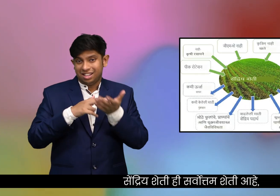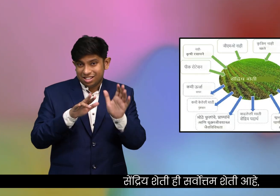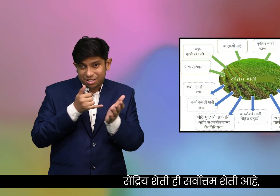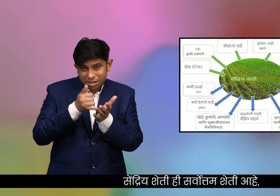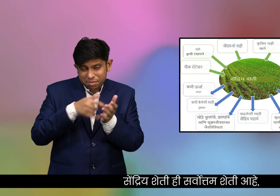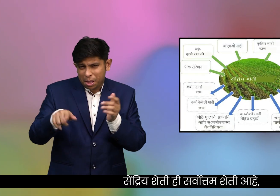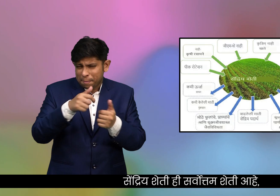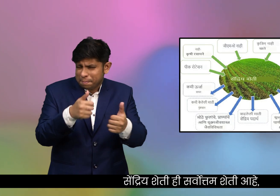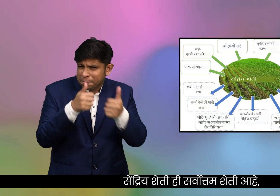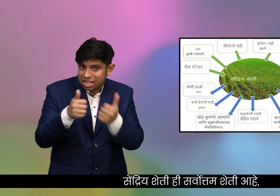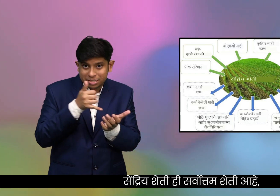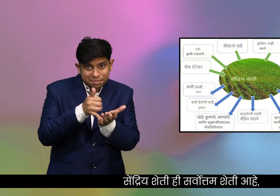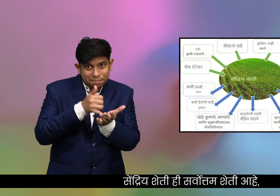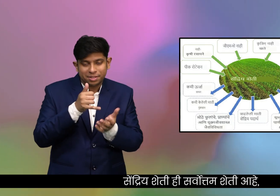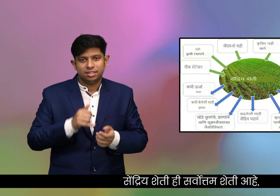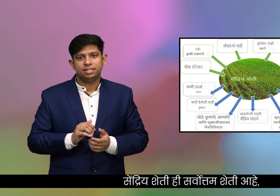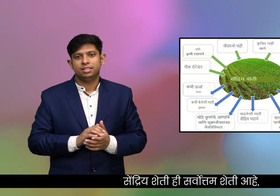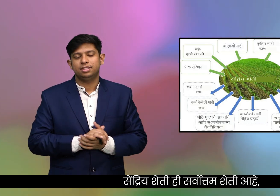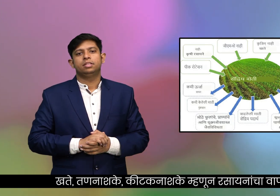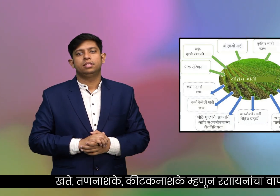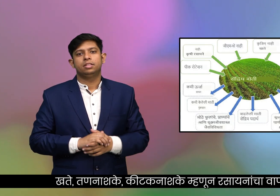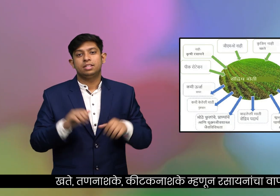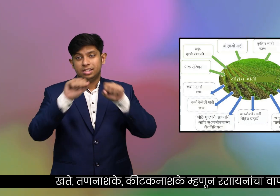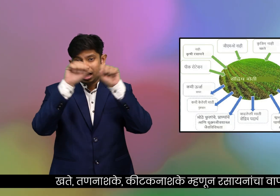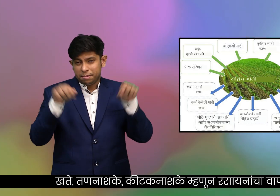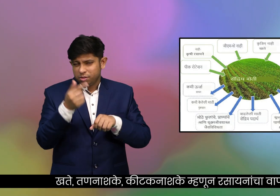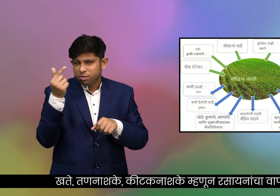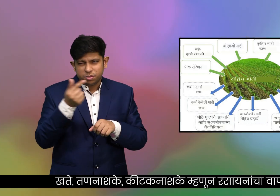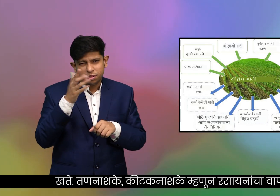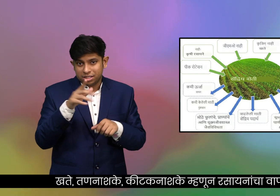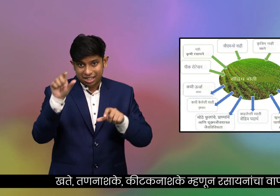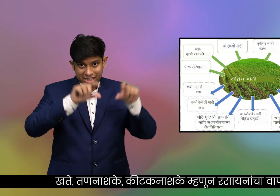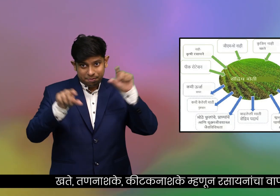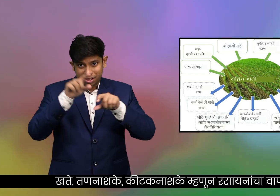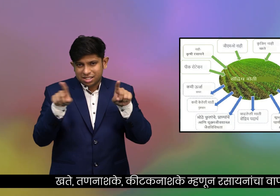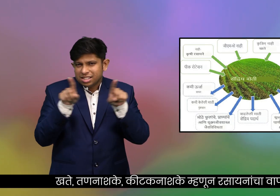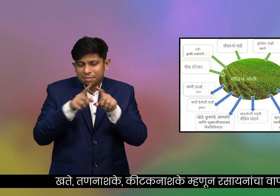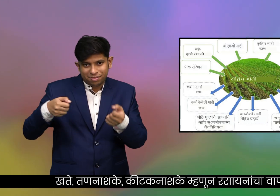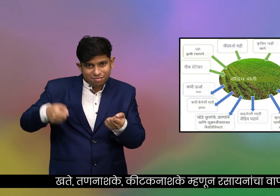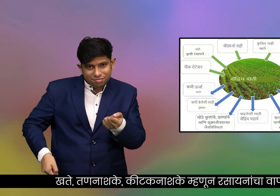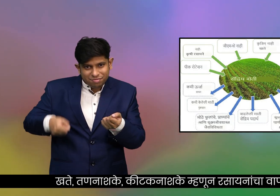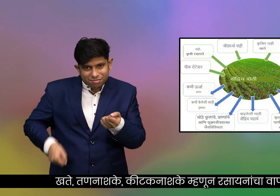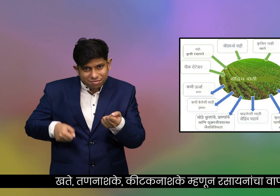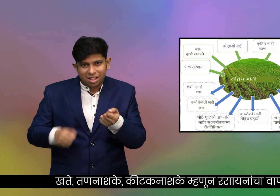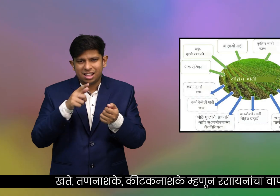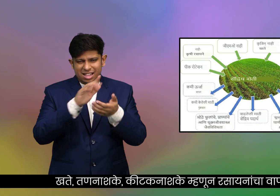सेंद्रिय शेती ही सर्वोत्तम शेती आहे. तणनाशके, कीटकनाशके म्हणून रसायनाचा वापर न